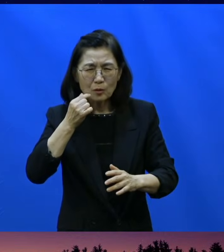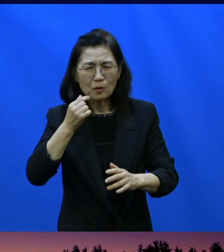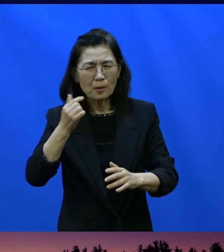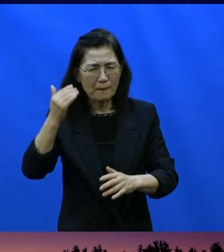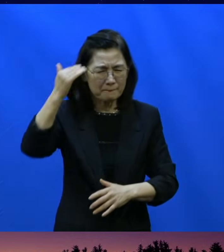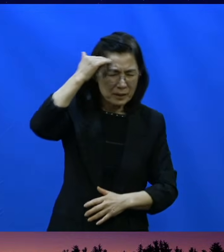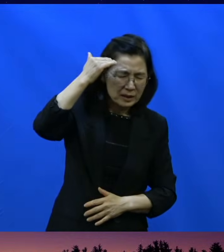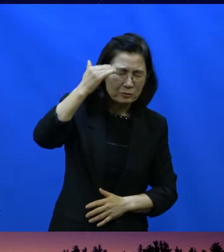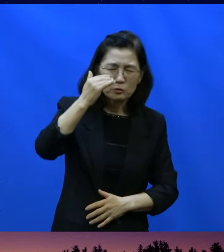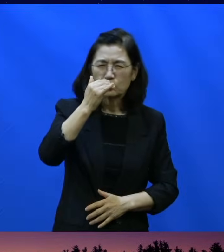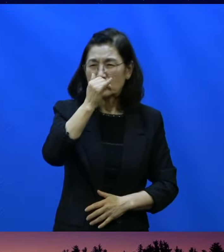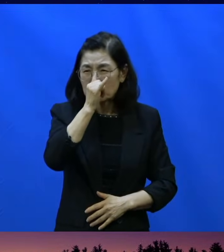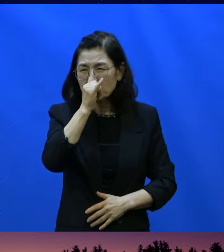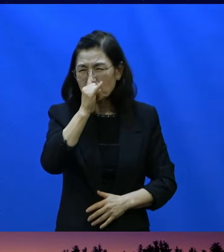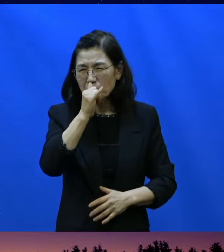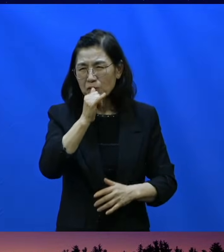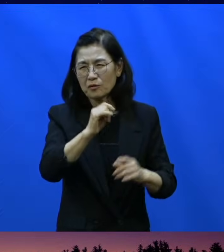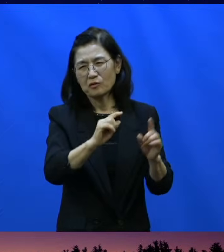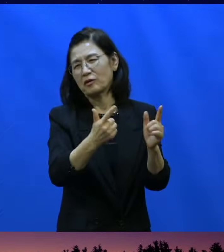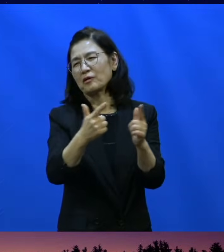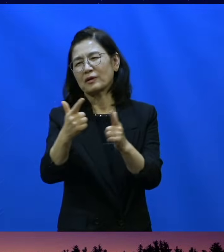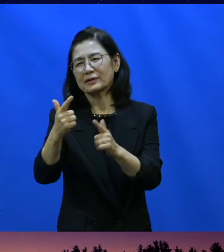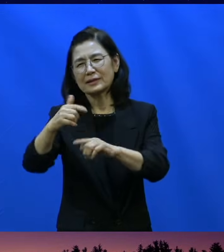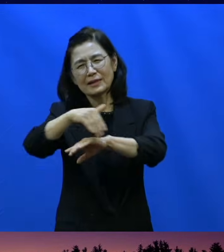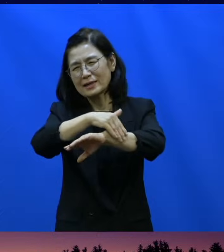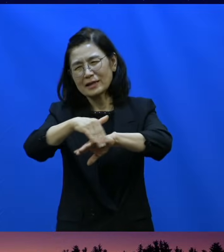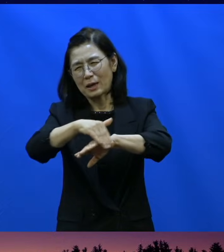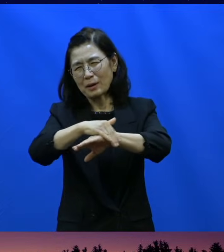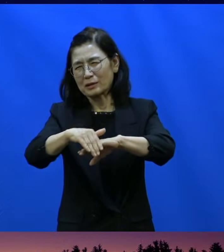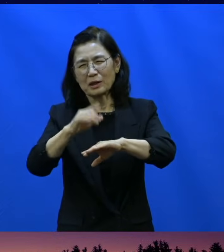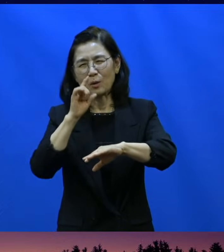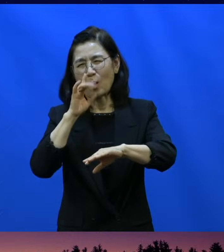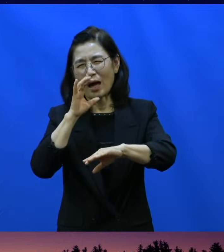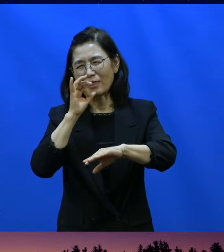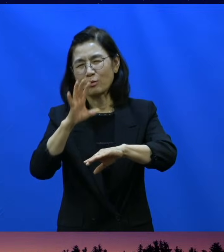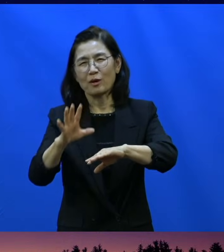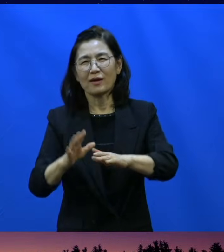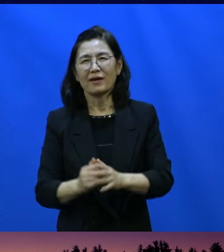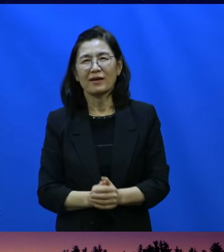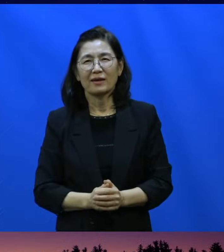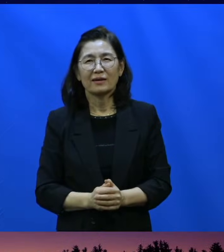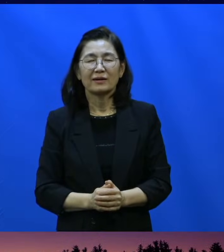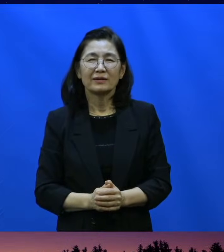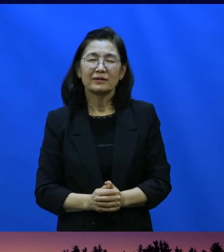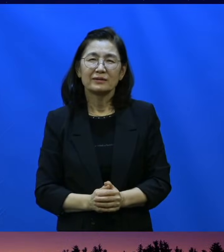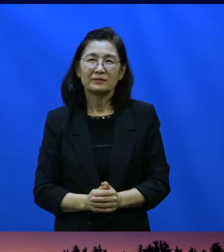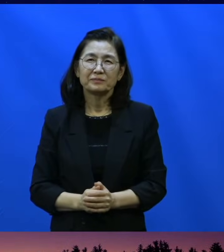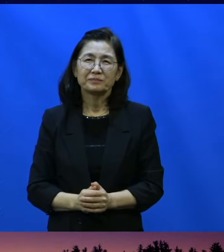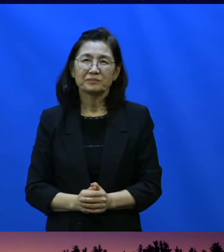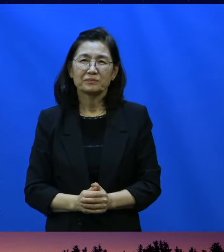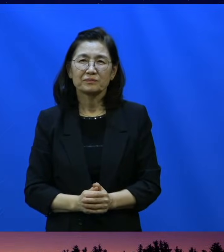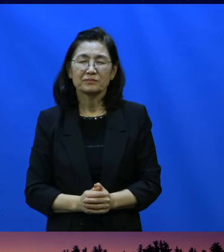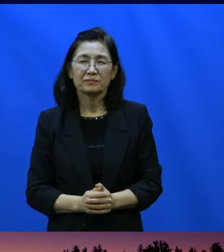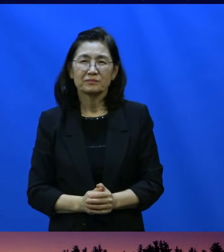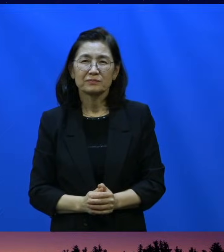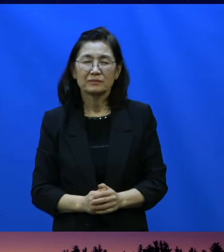있고 내 계획대로 안 돼요. 내 한계가 있고 내 주변이 악하고 문화적으로 힘든